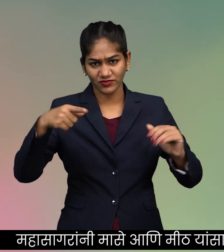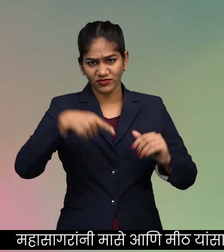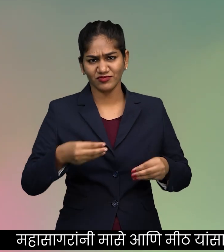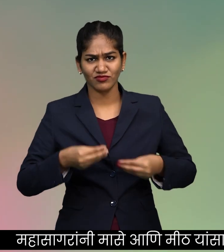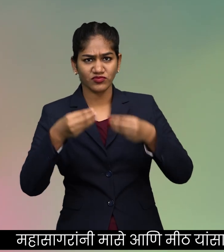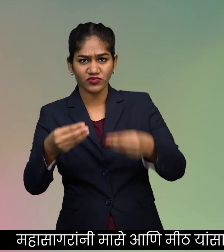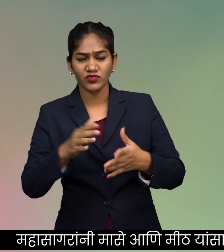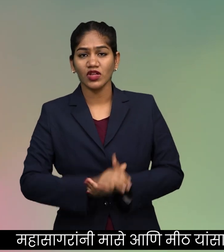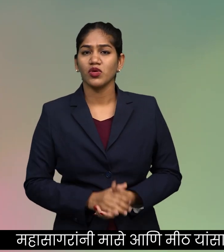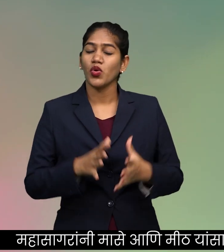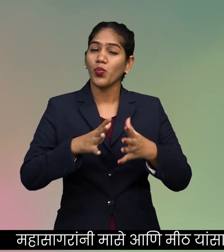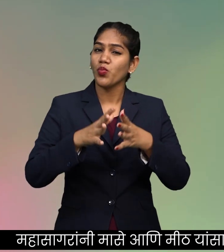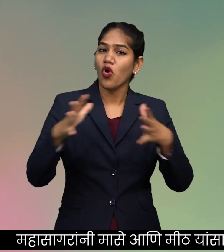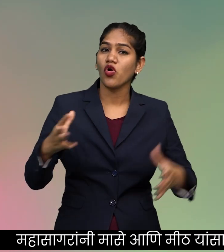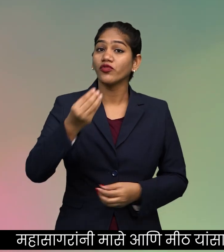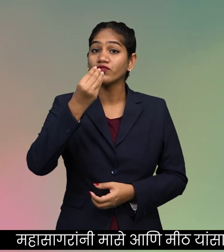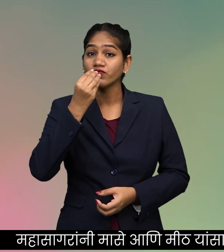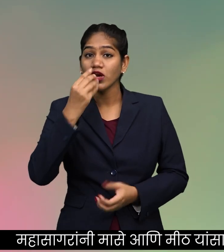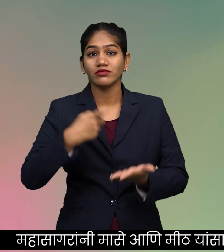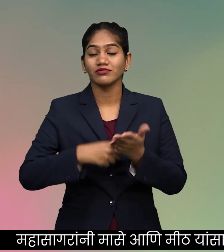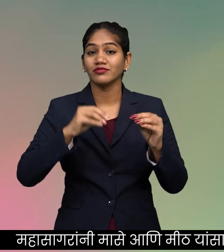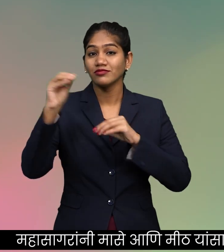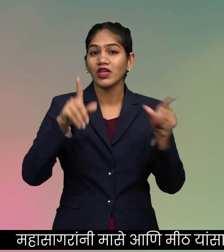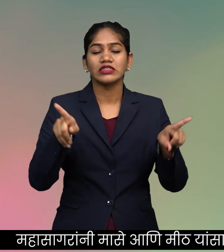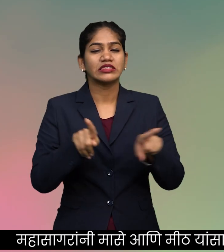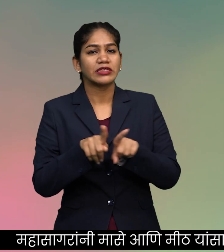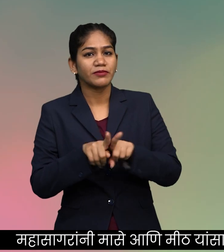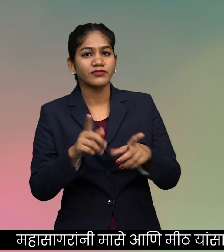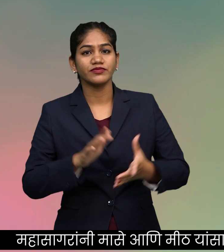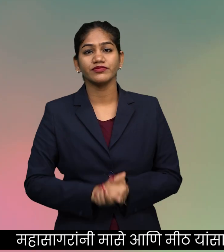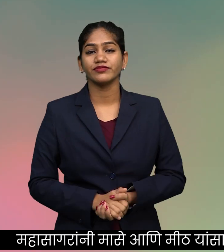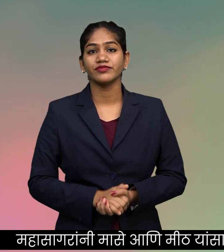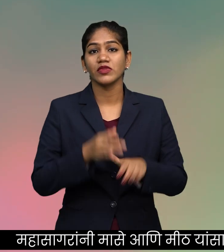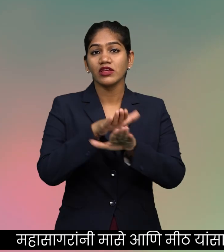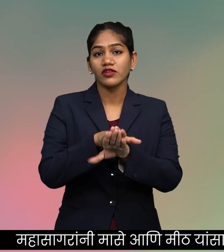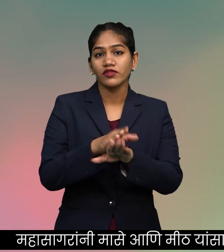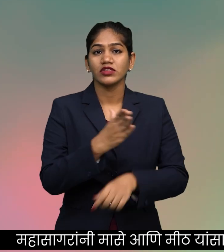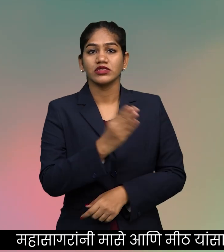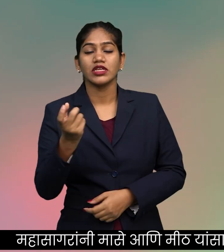महासागरांनी मासे आणि मीठ यासारखी मुबलक अन्नसंपत्ती उपलब्ध करून